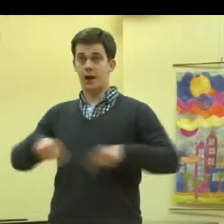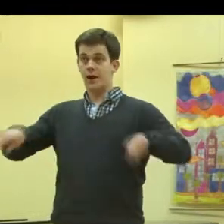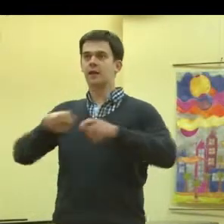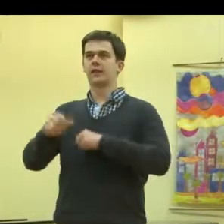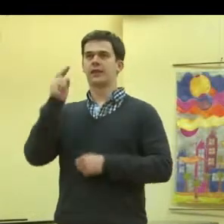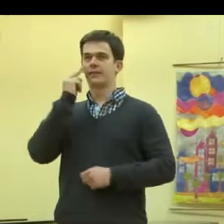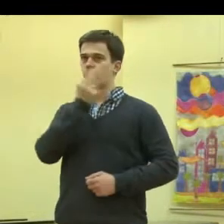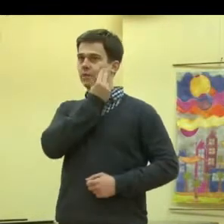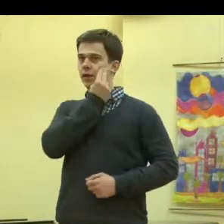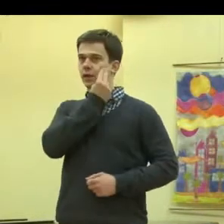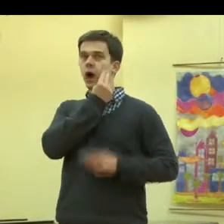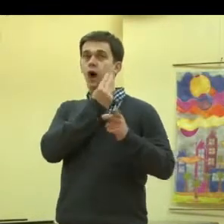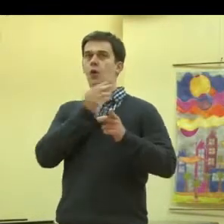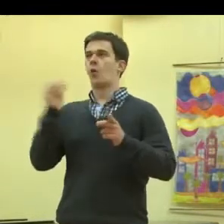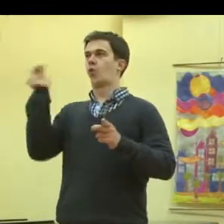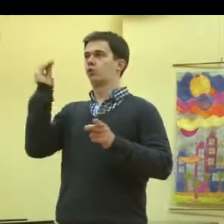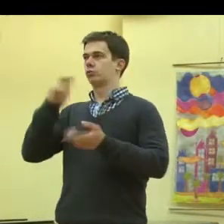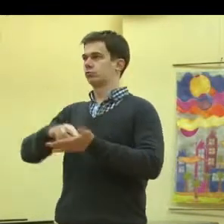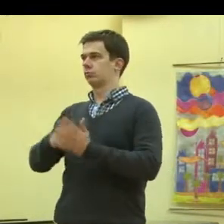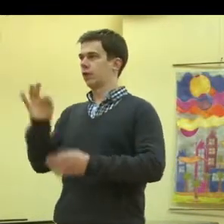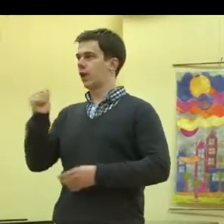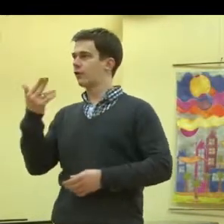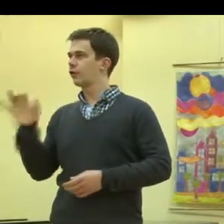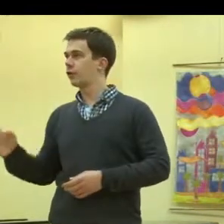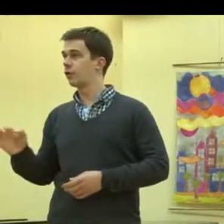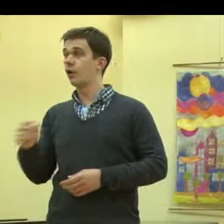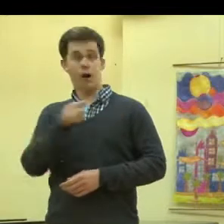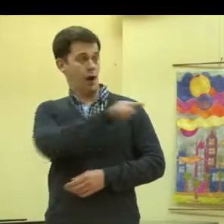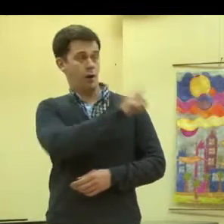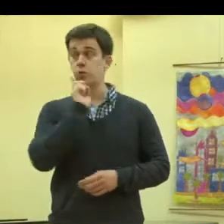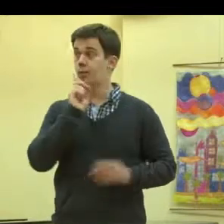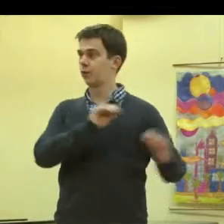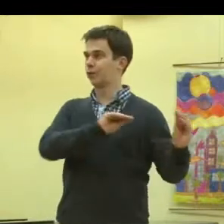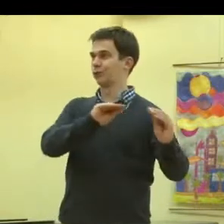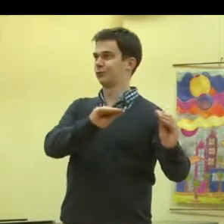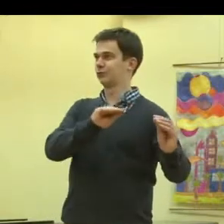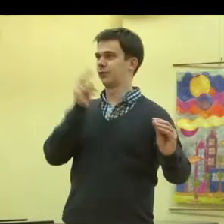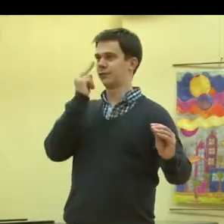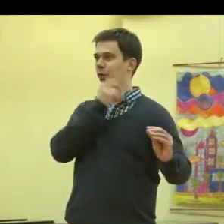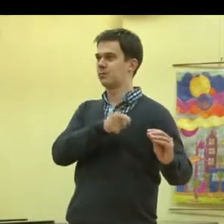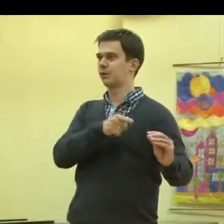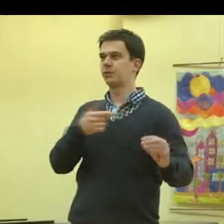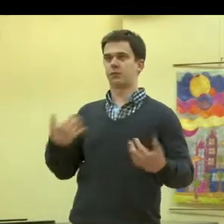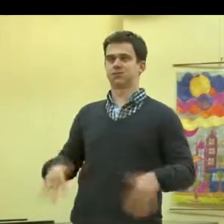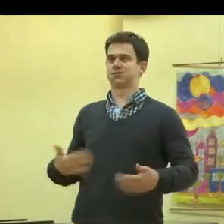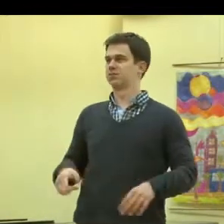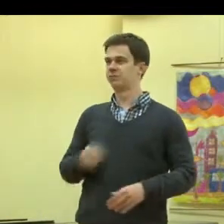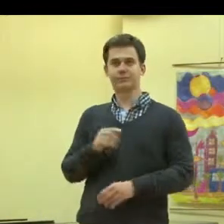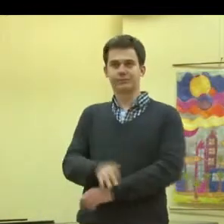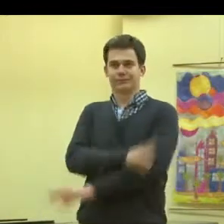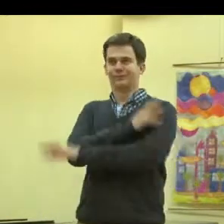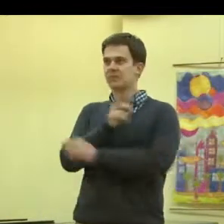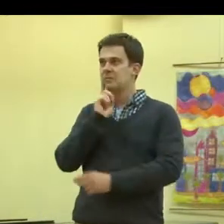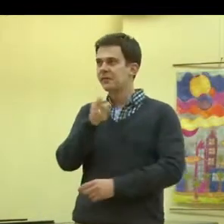osoby niewidome, które uczą się tanga właśnie u Cristiana i Sylwii. I to jest zupełnie niezwykłe.